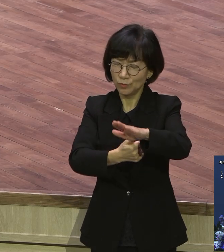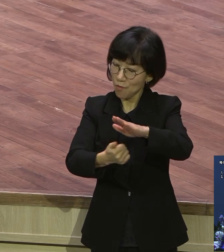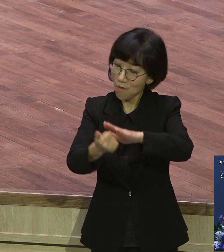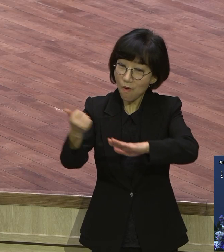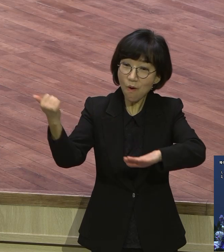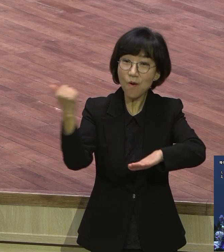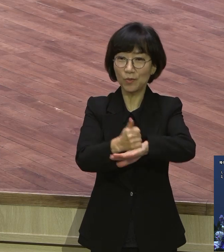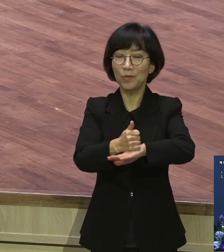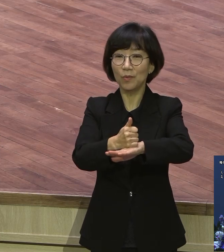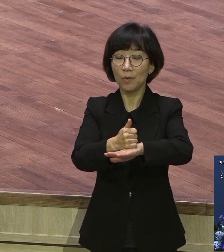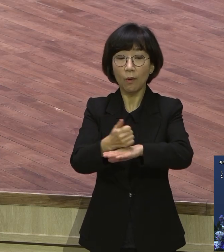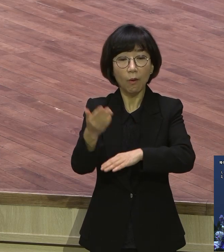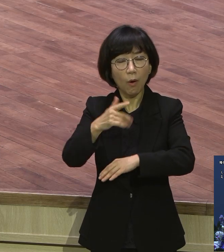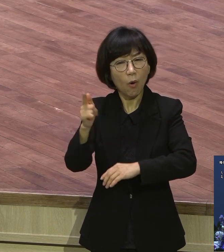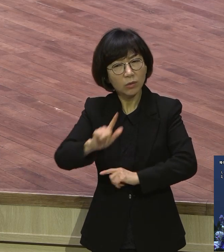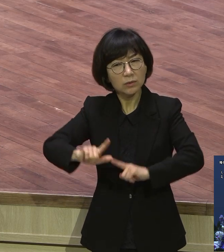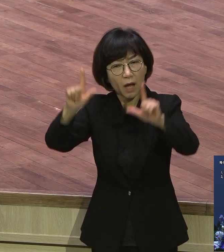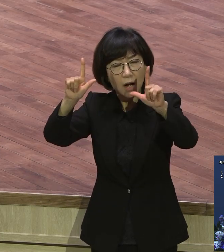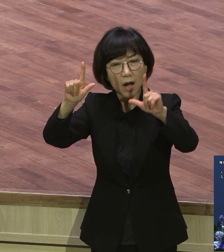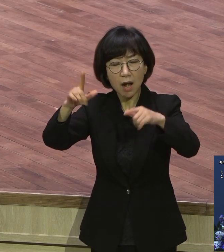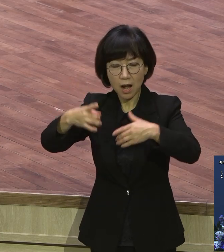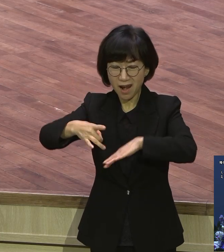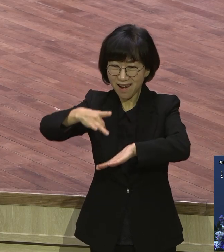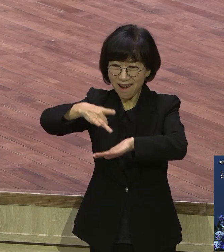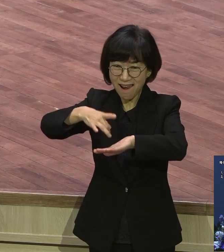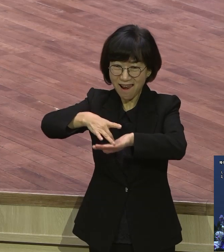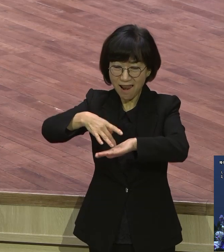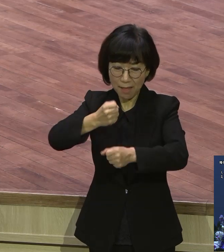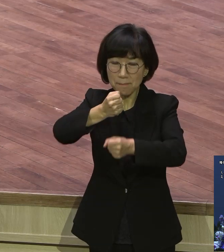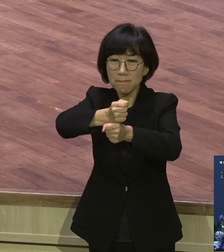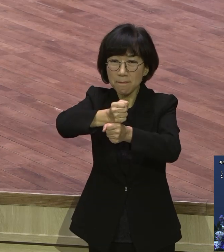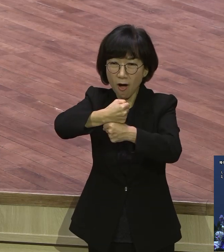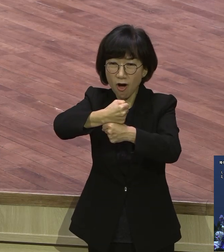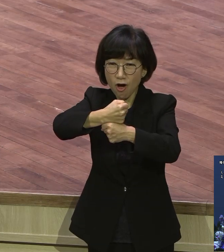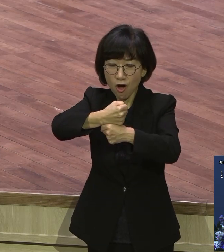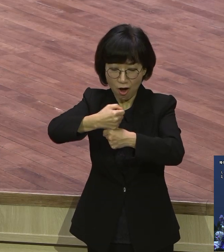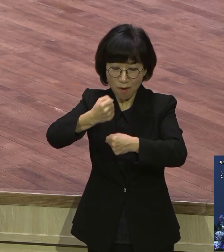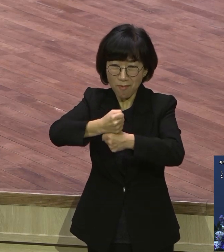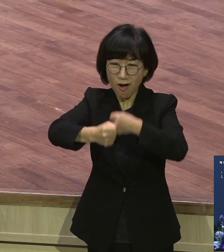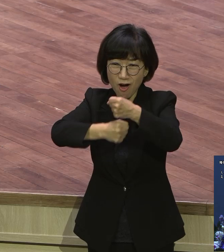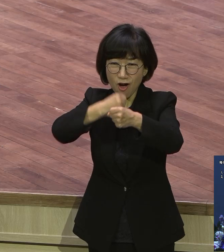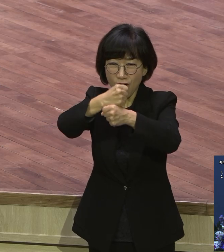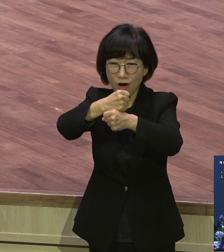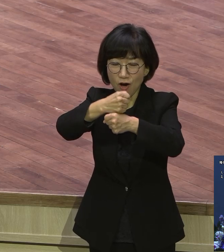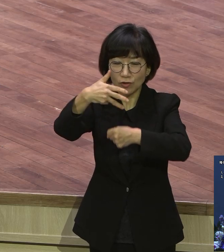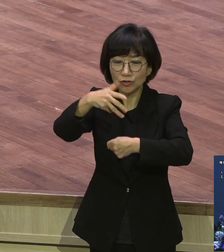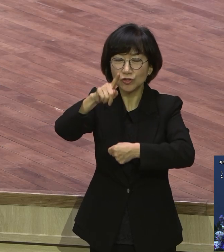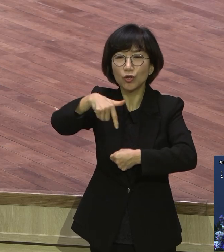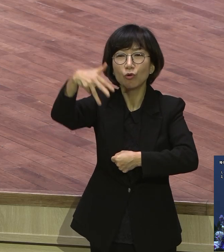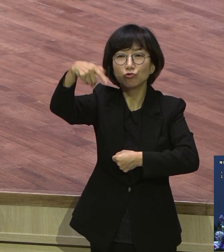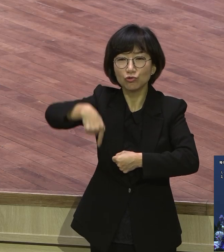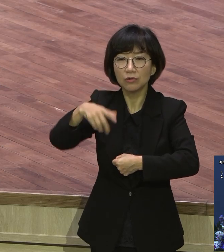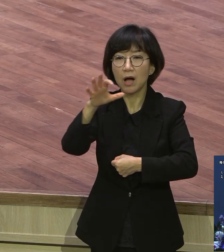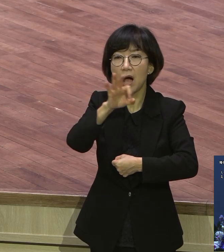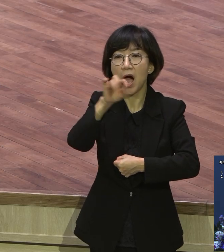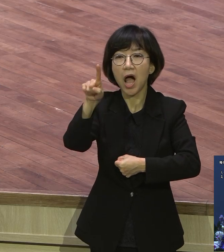어느 날 척추암이 걸려서 척추암은 회복이 거의 안된대요